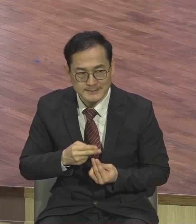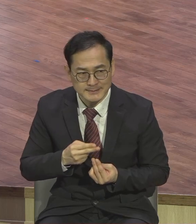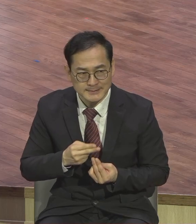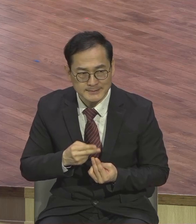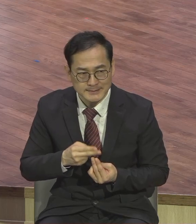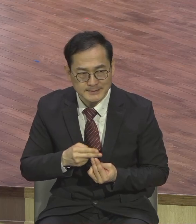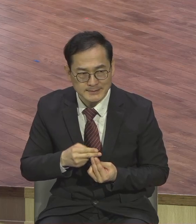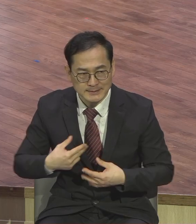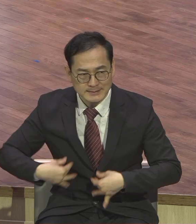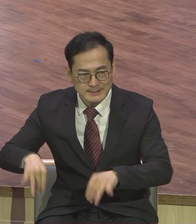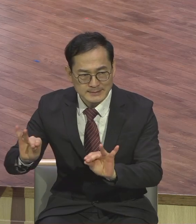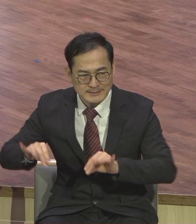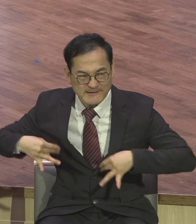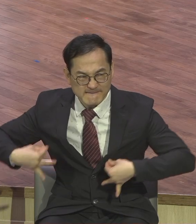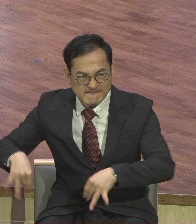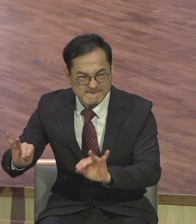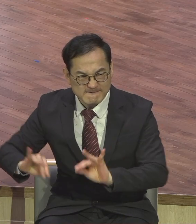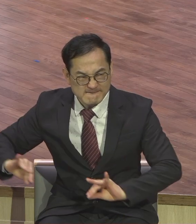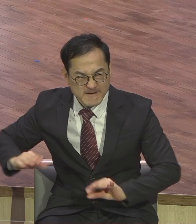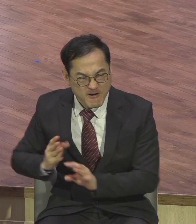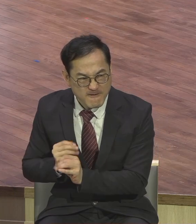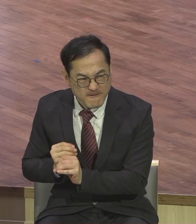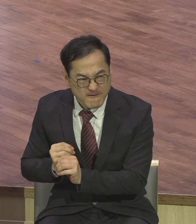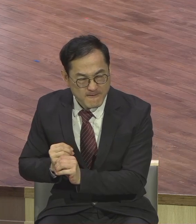사단 정도로 계속하고 있는 거예요 지금.